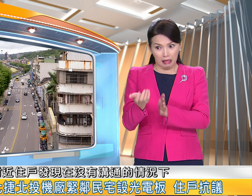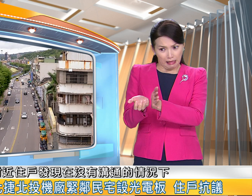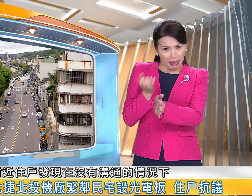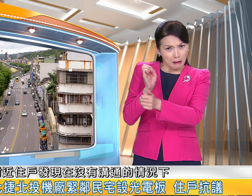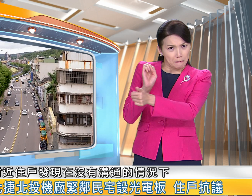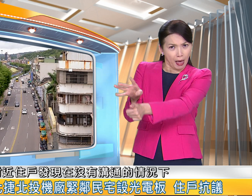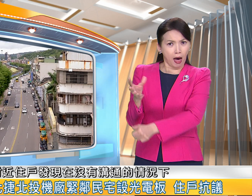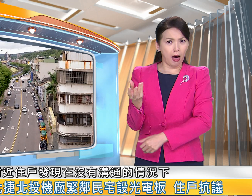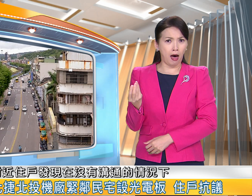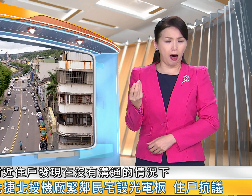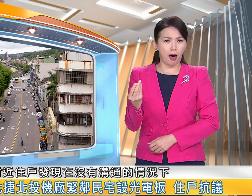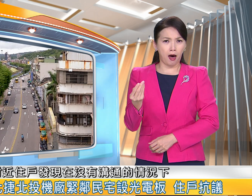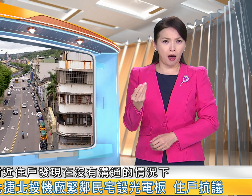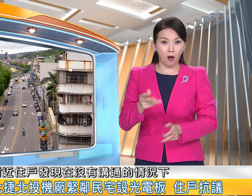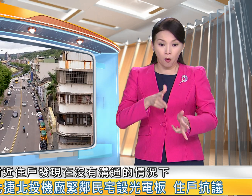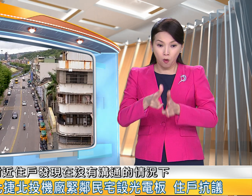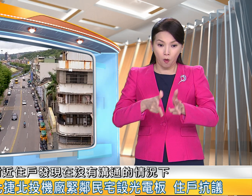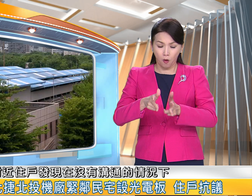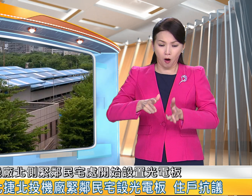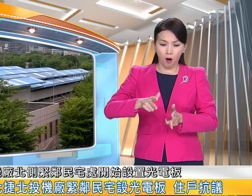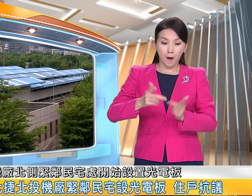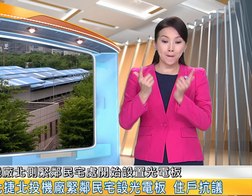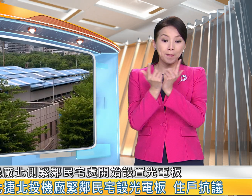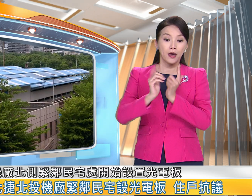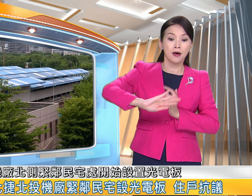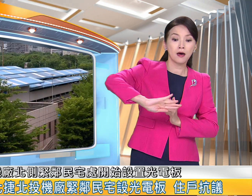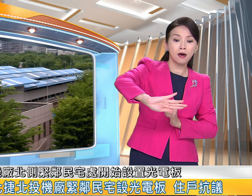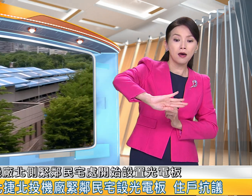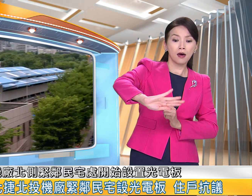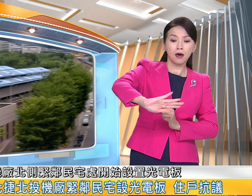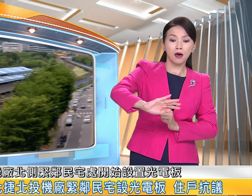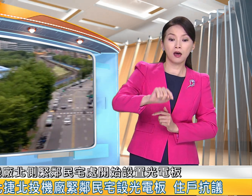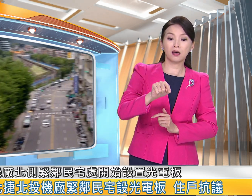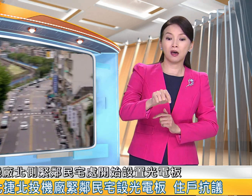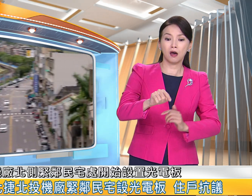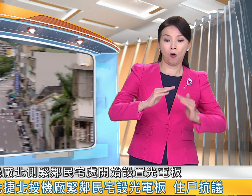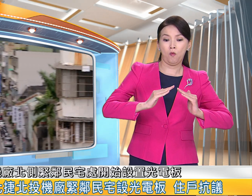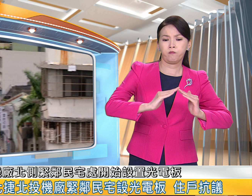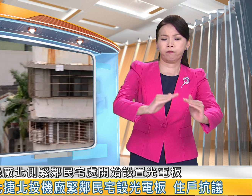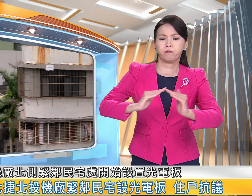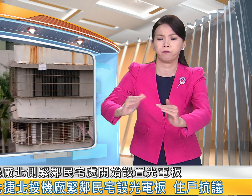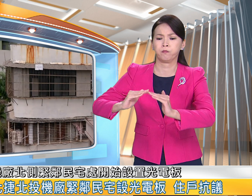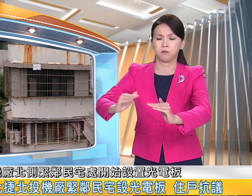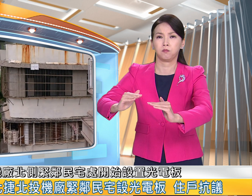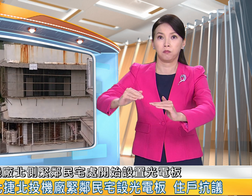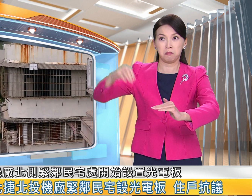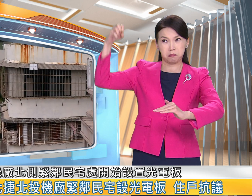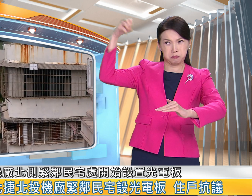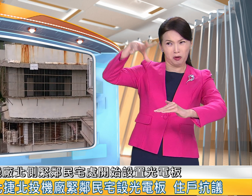况下，机场北侧紧邻民宅处开始设置了光电